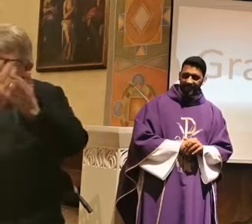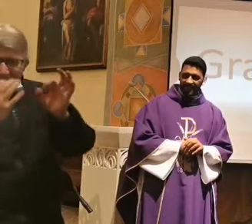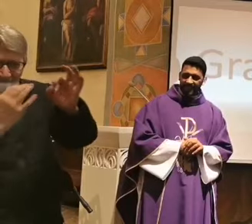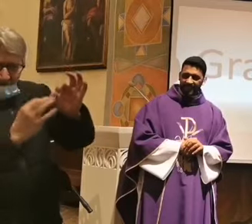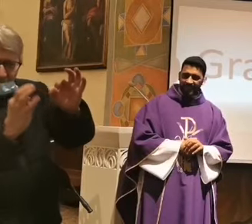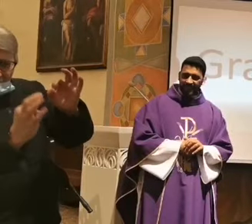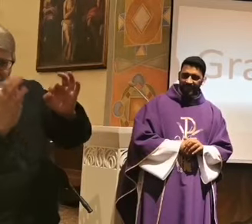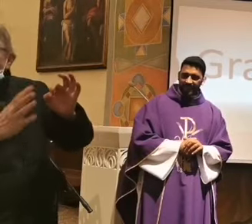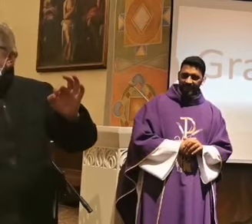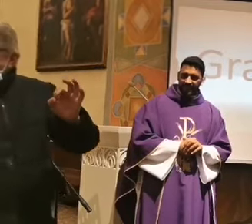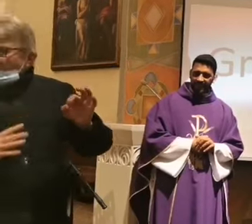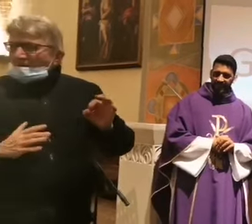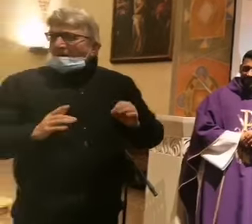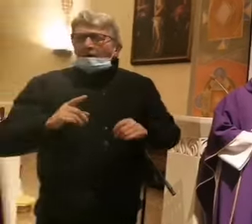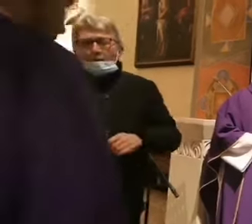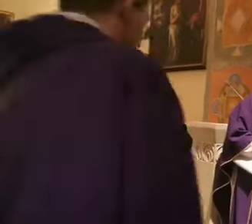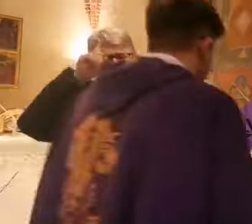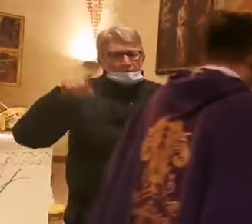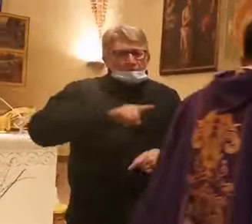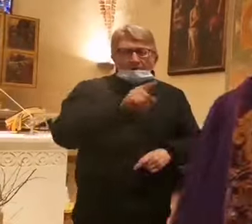rynku.